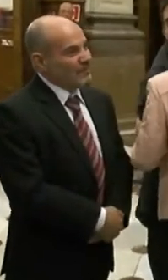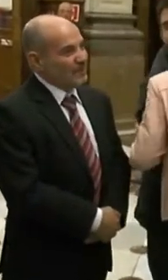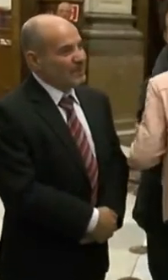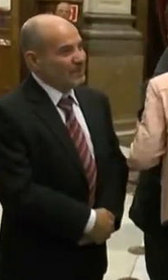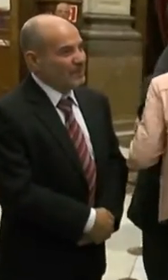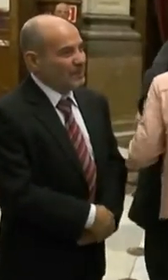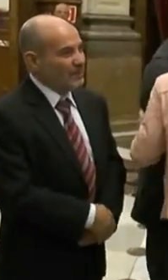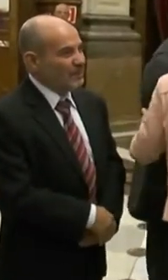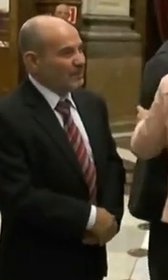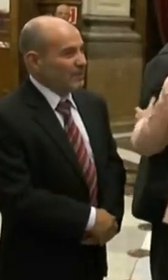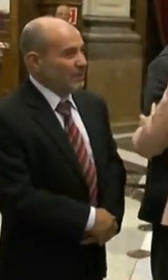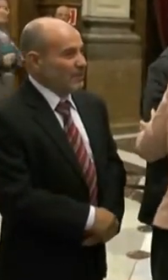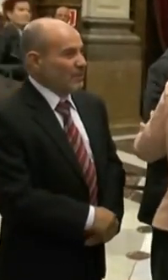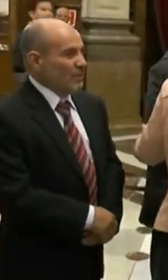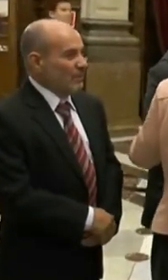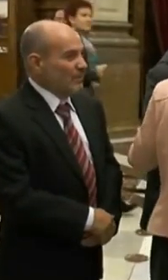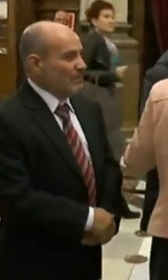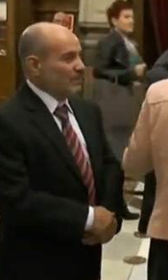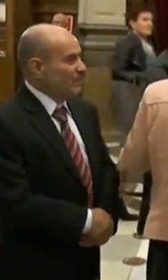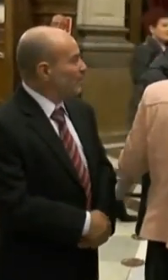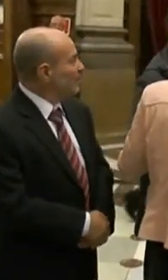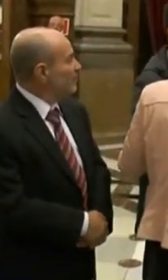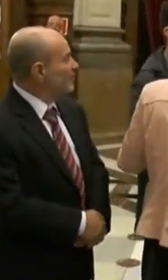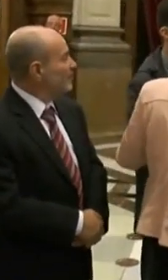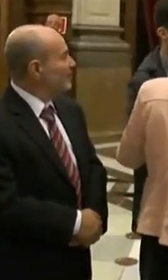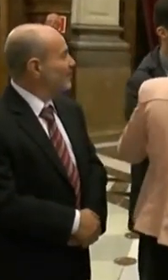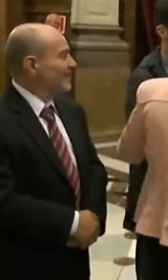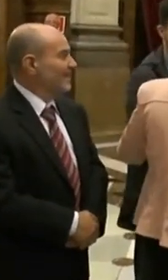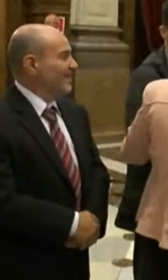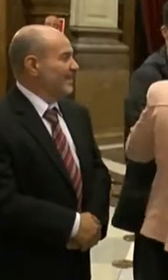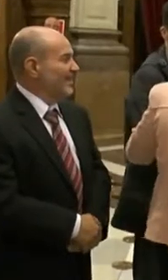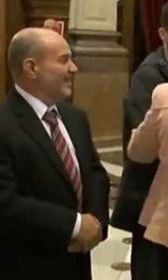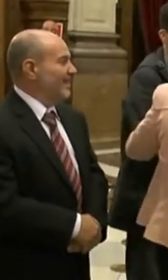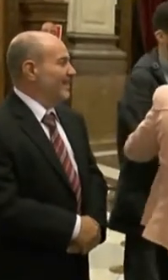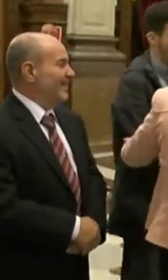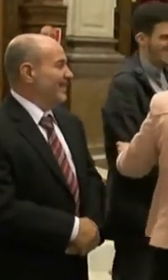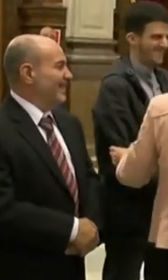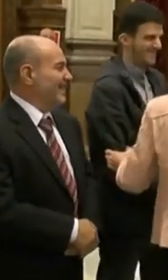Mati, de la Comisión de Juventud de la